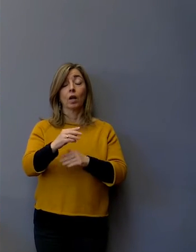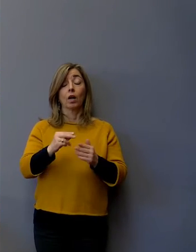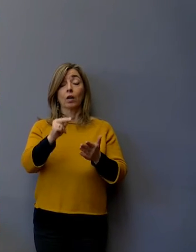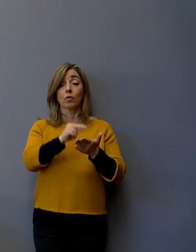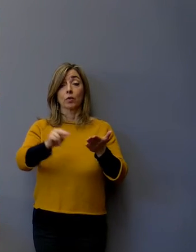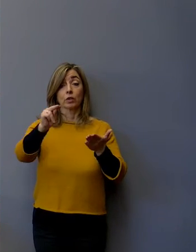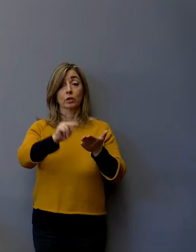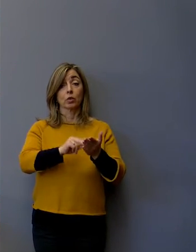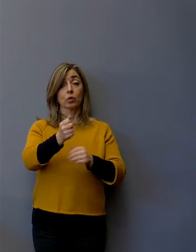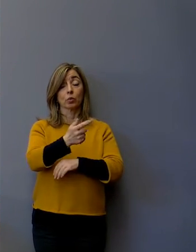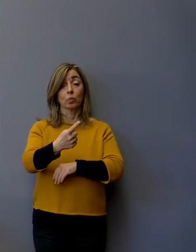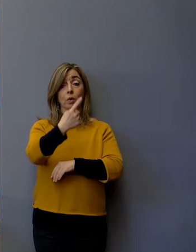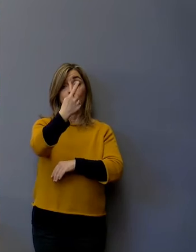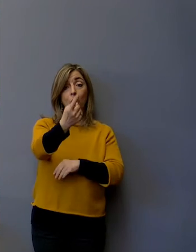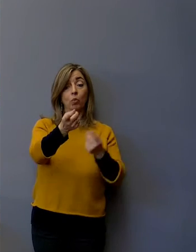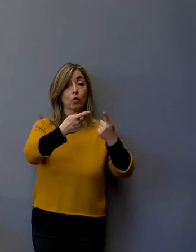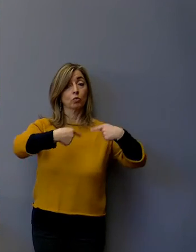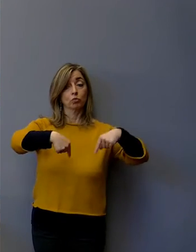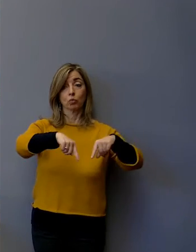della giunta